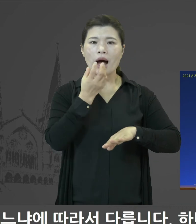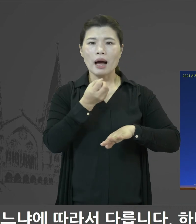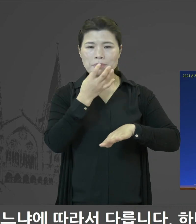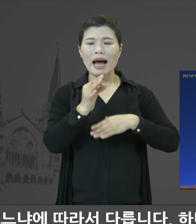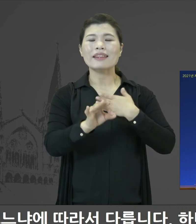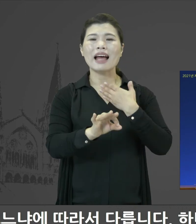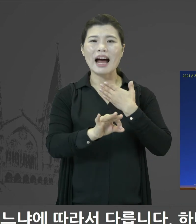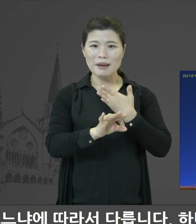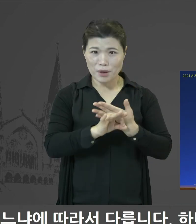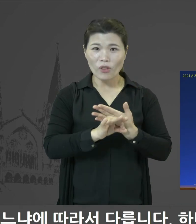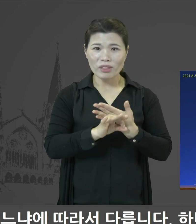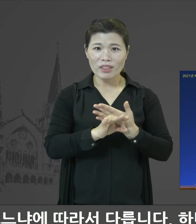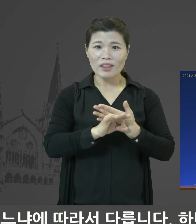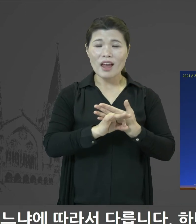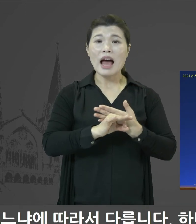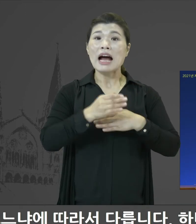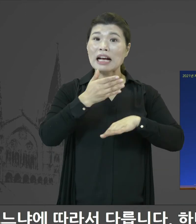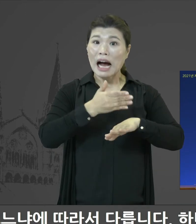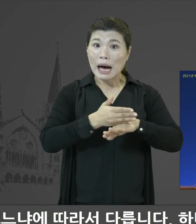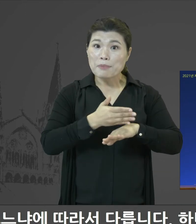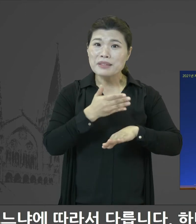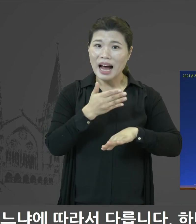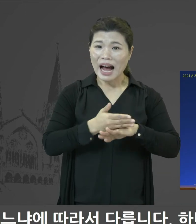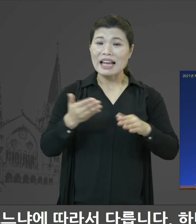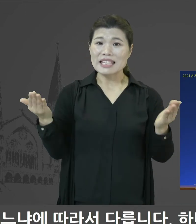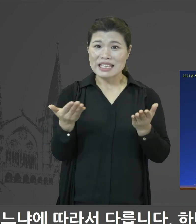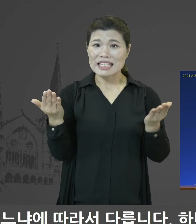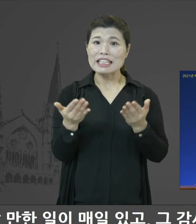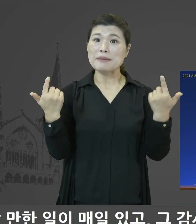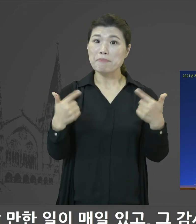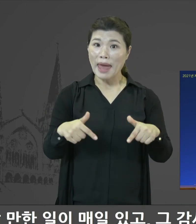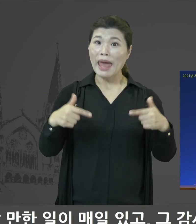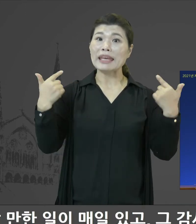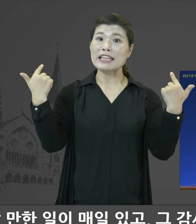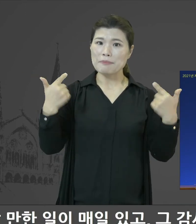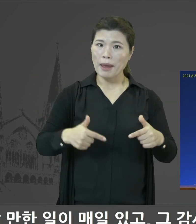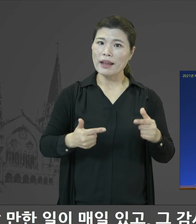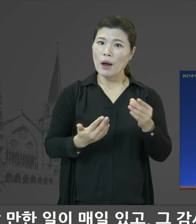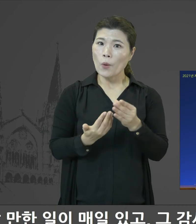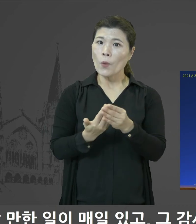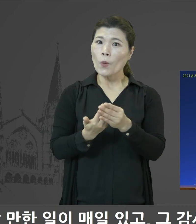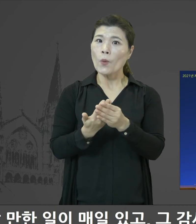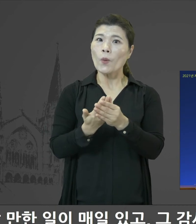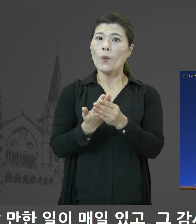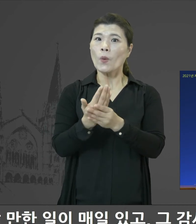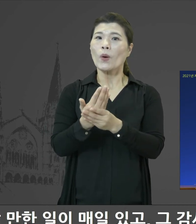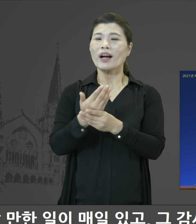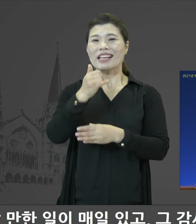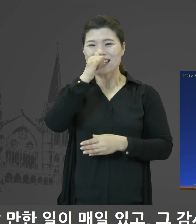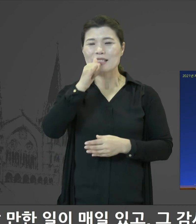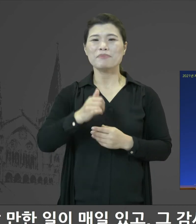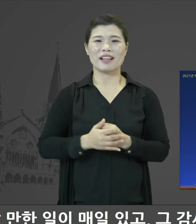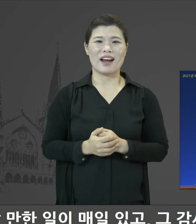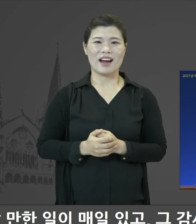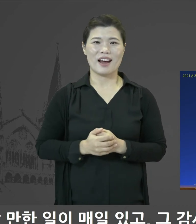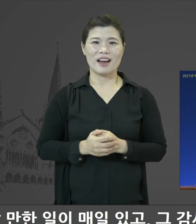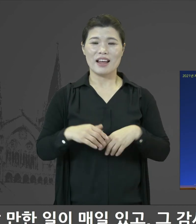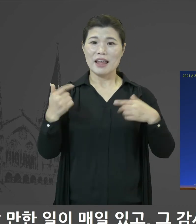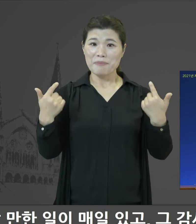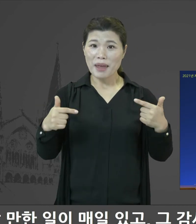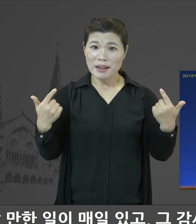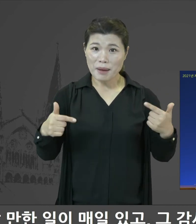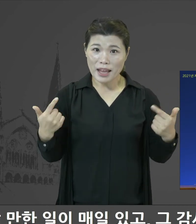인해서 행복할 만한 일들이 매일매일 있다고 저는 확신합니다. 여러분,